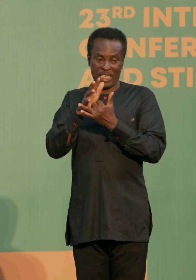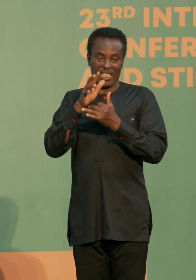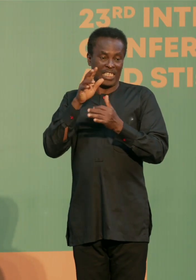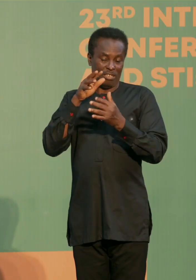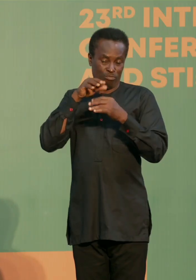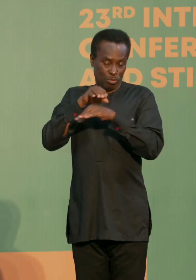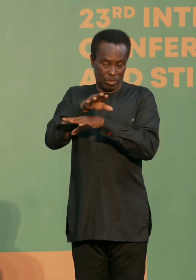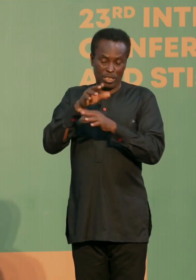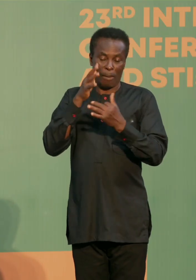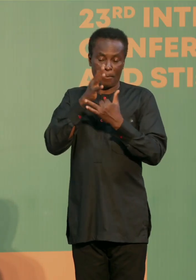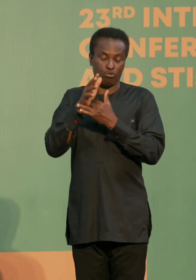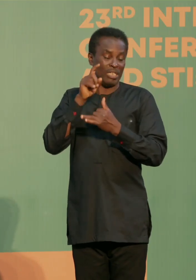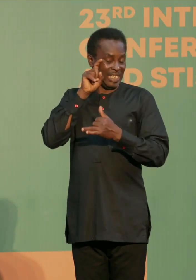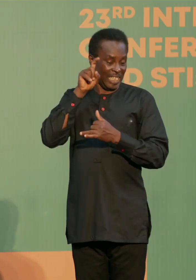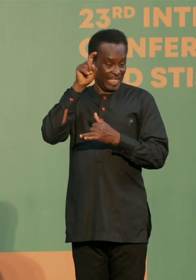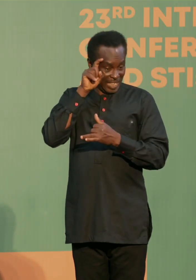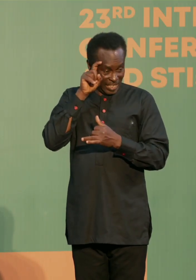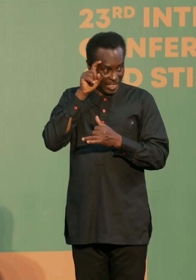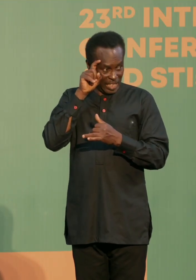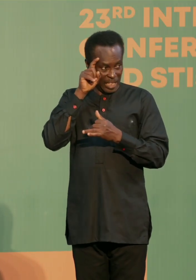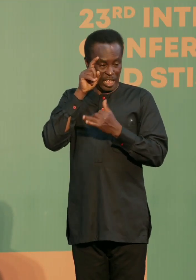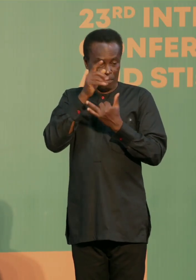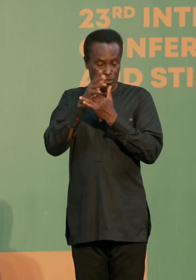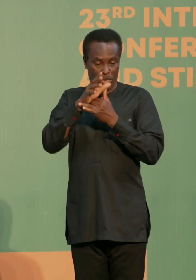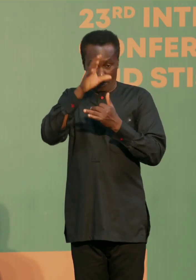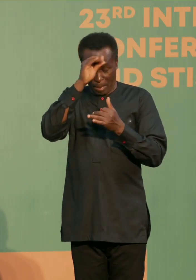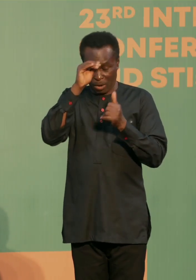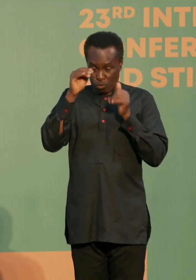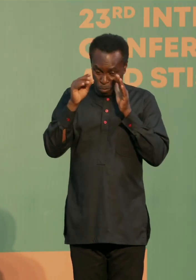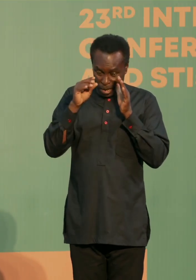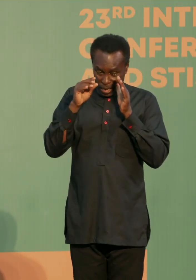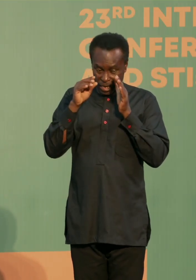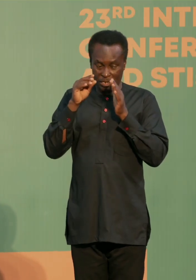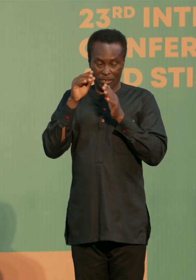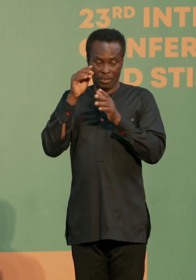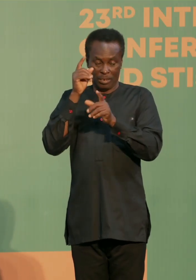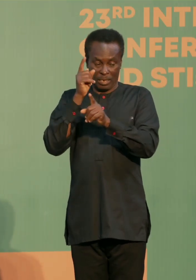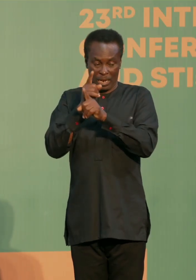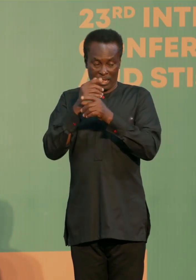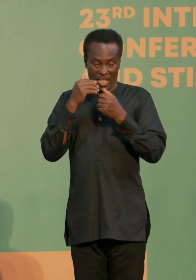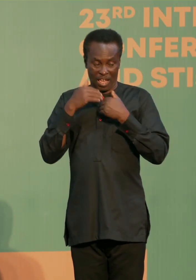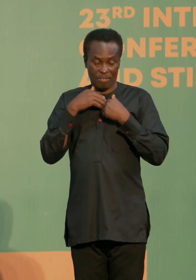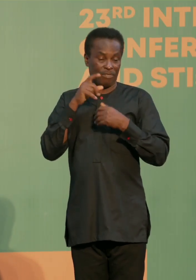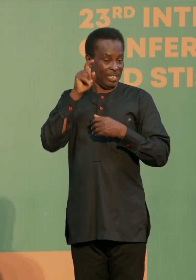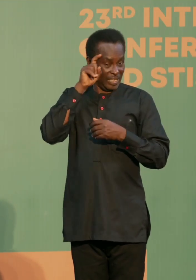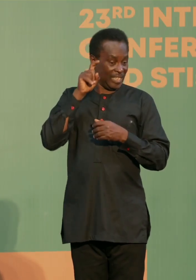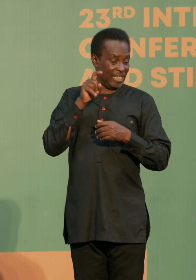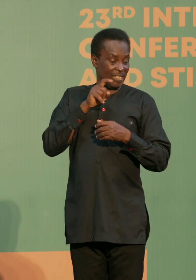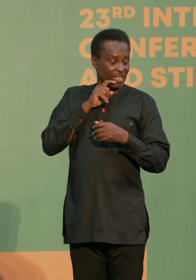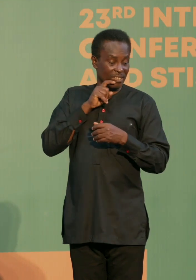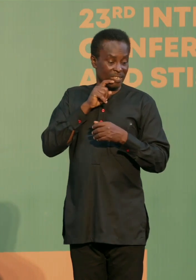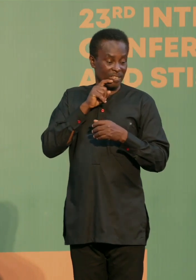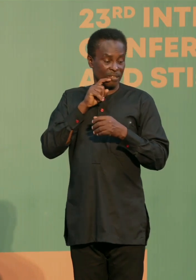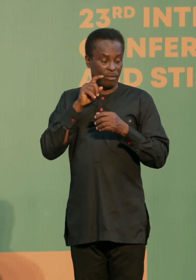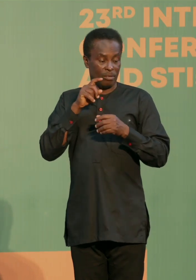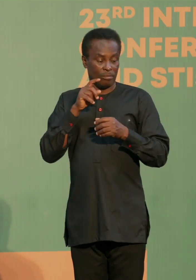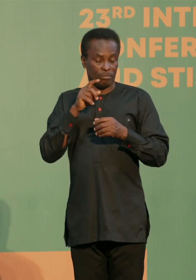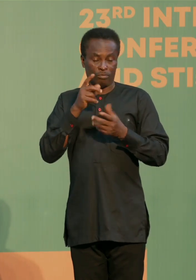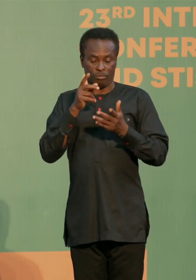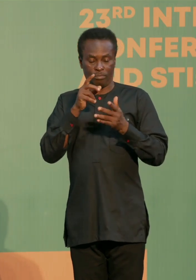sexuels. La transmission peut se faire par voie orale, anale ou sexuelle avec échange de